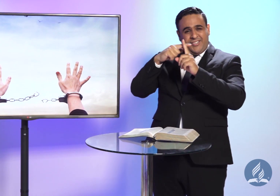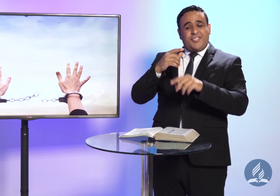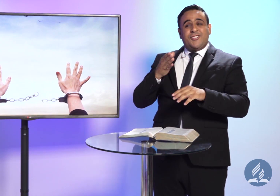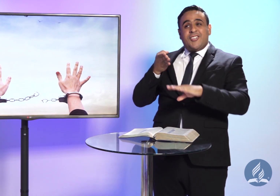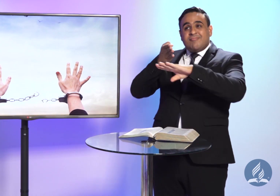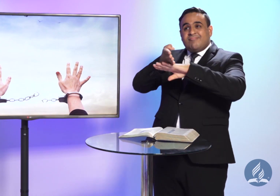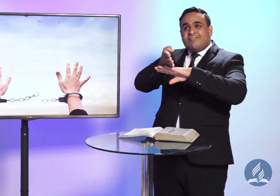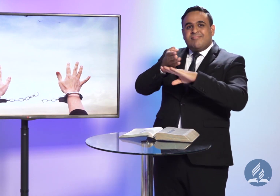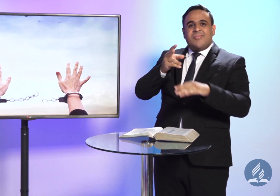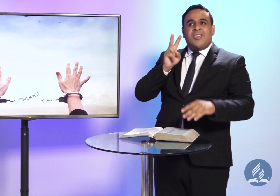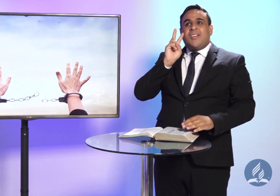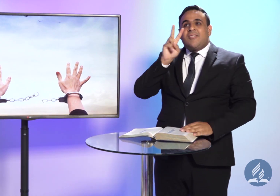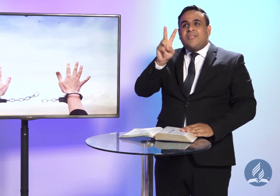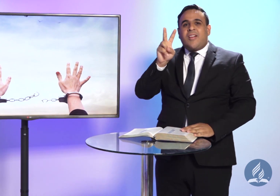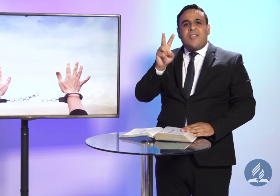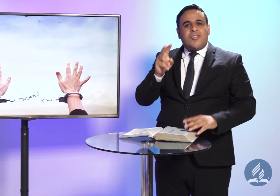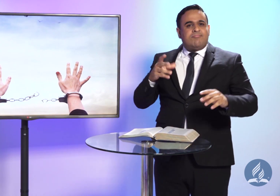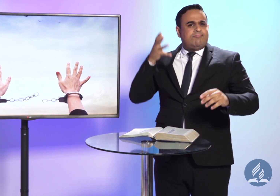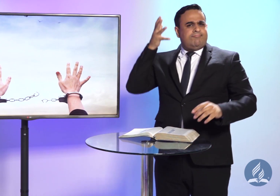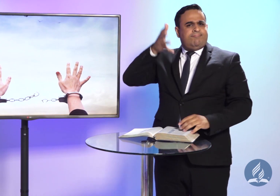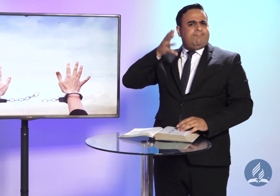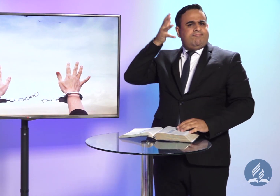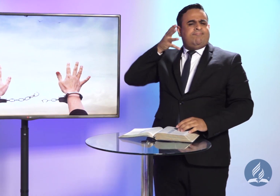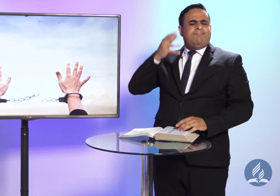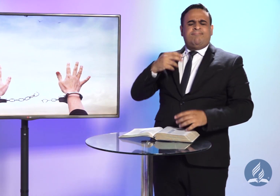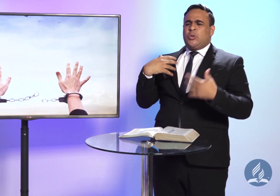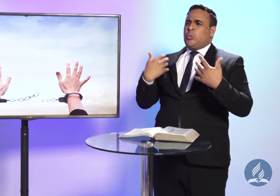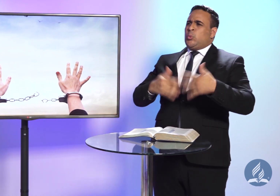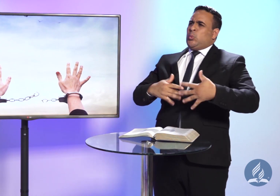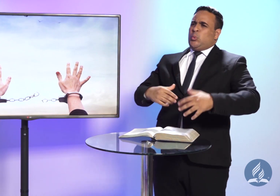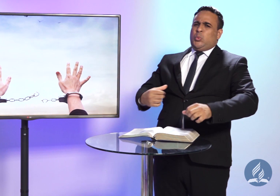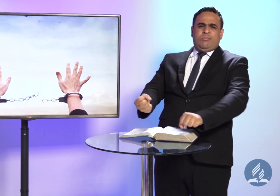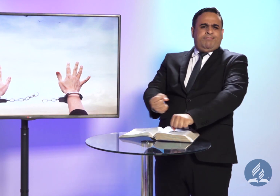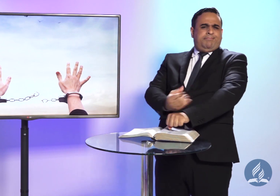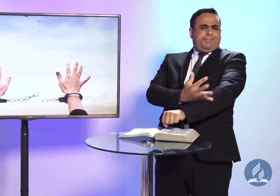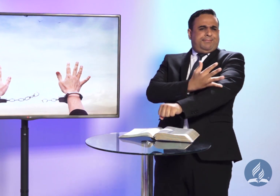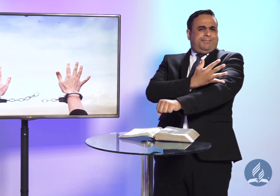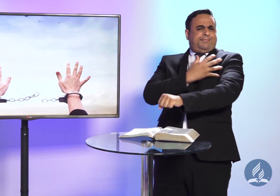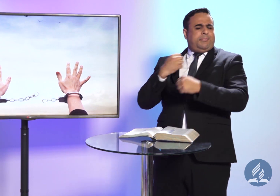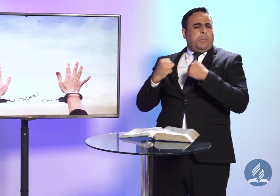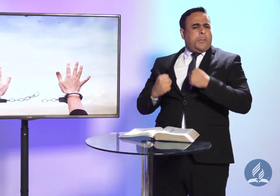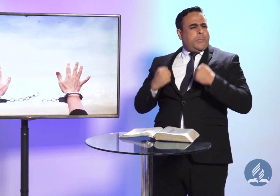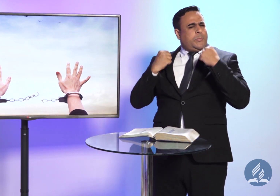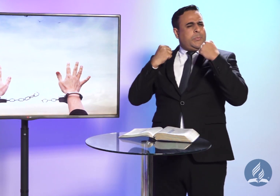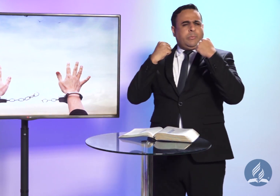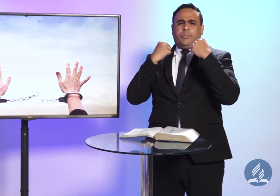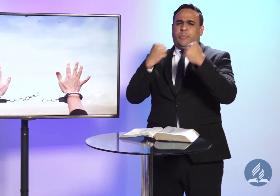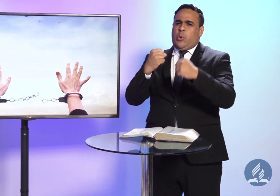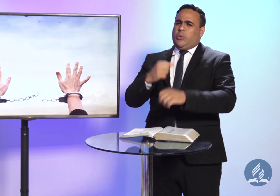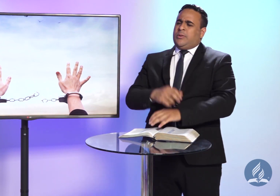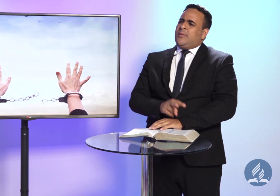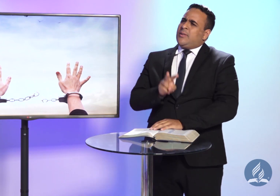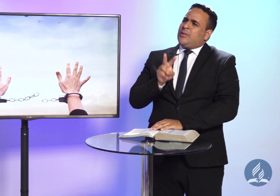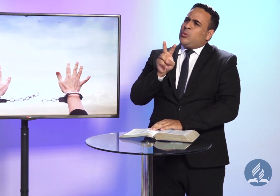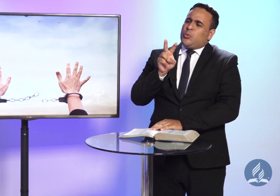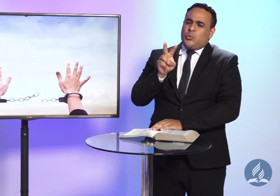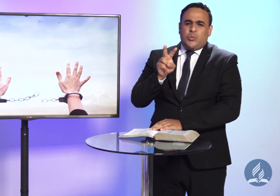com o assunto que eu estou falando? Muitas vezes as pessoas olham para os outros fazendo um discurso,